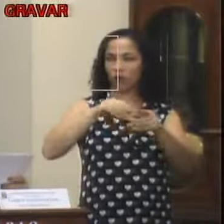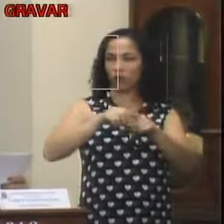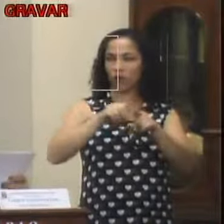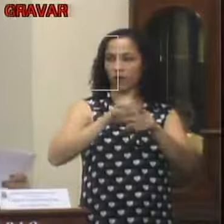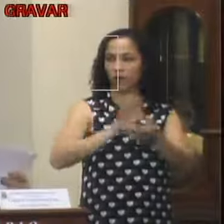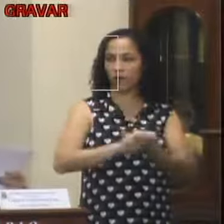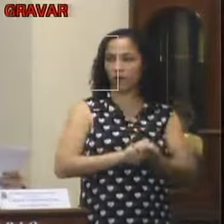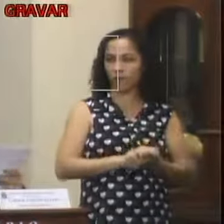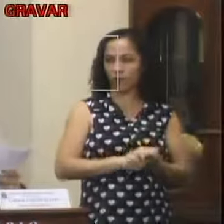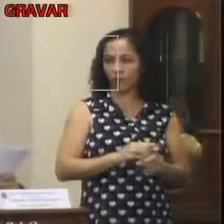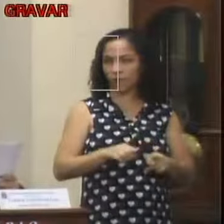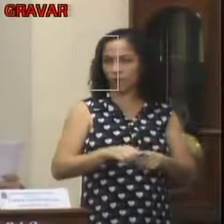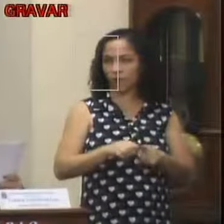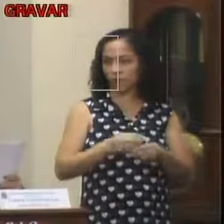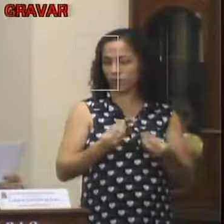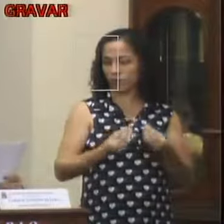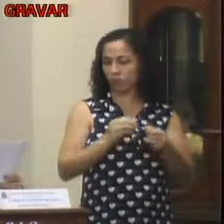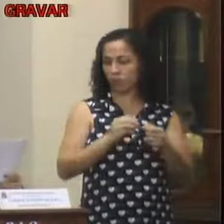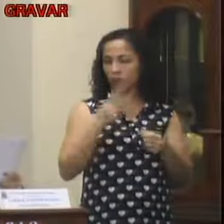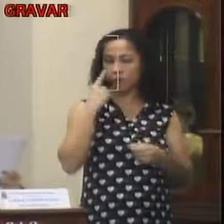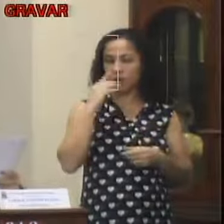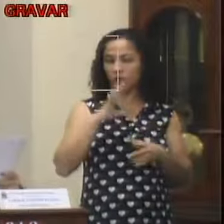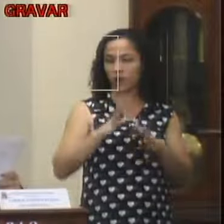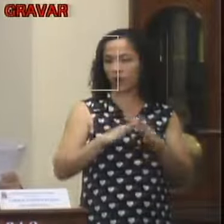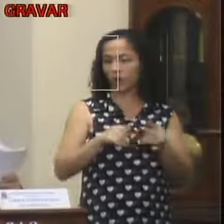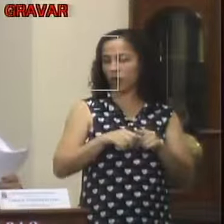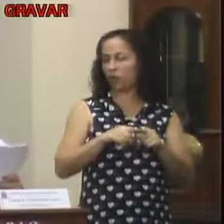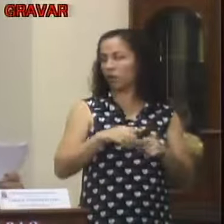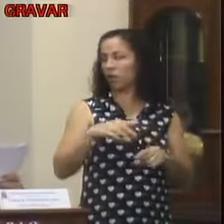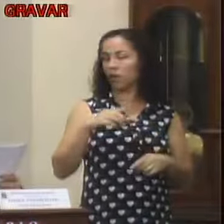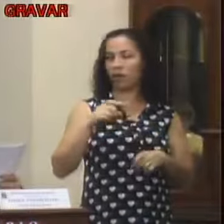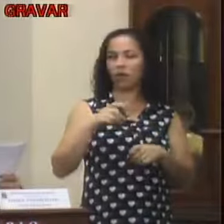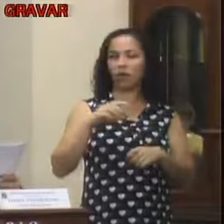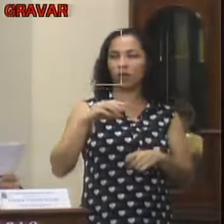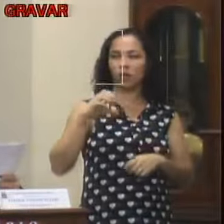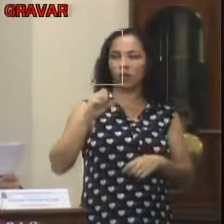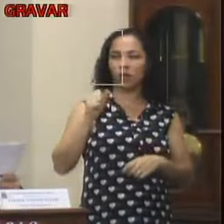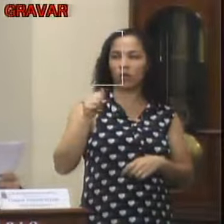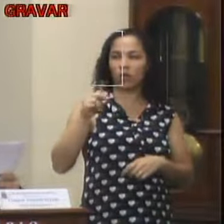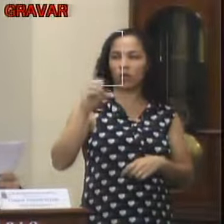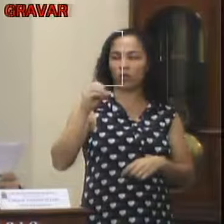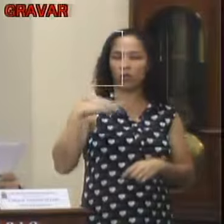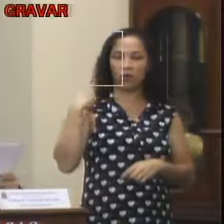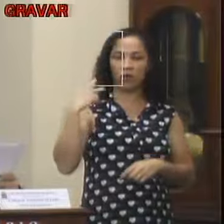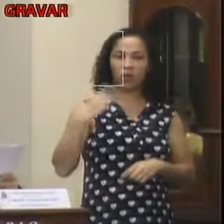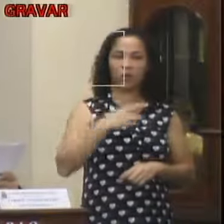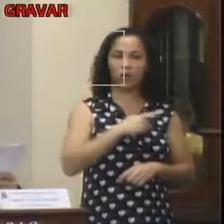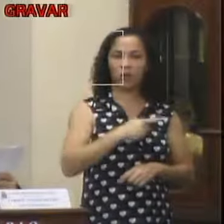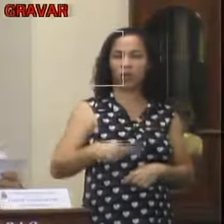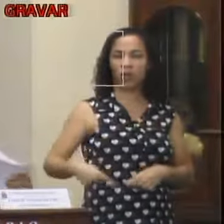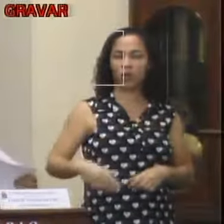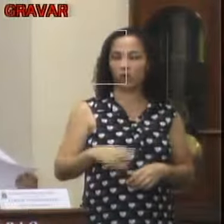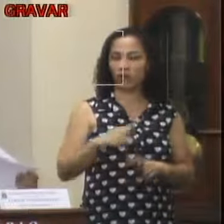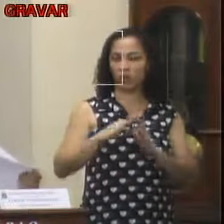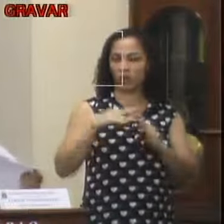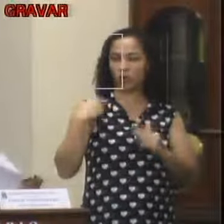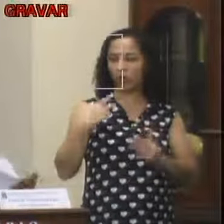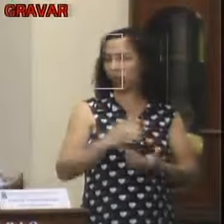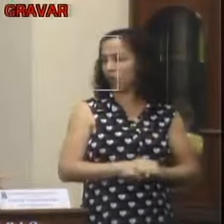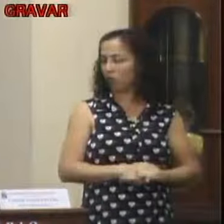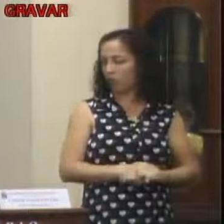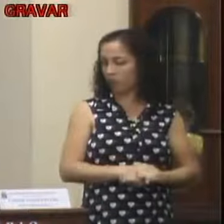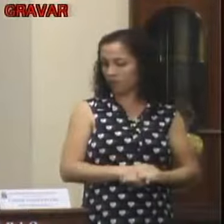maior atenção a essa reivindicação, atenciosamente renovo meus votos de estima e consideração. Sala das sessões, 5 de abril de 2018, vereador Saulo